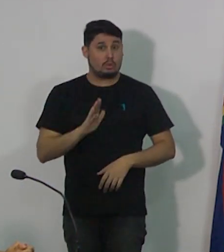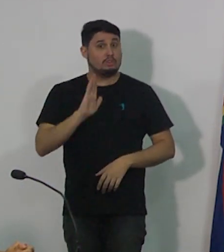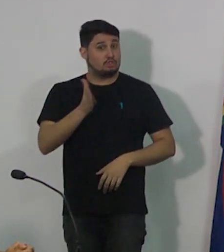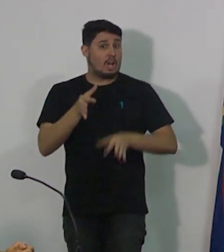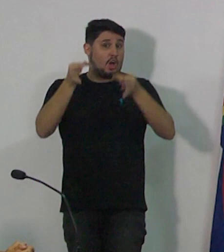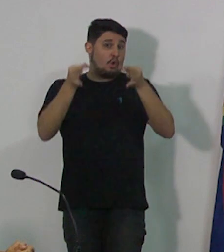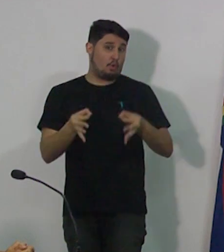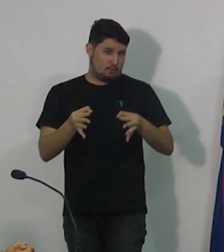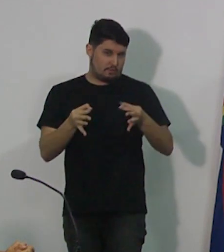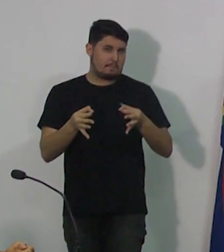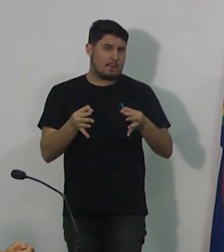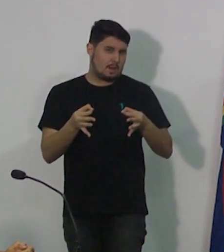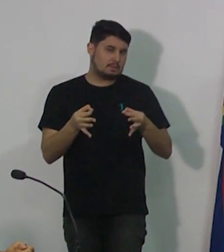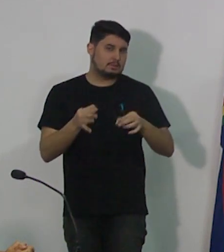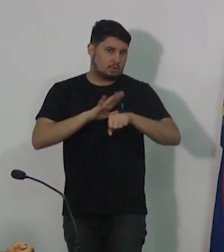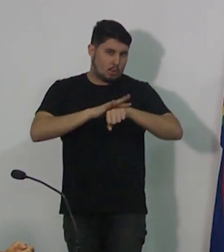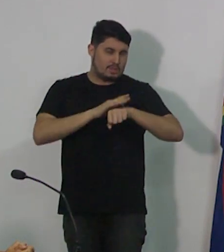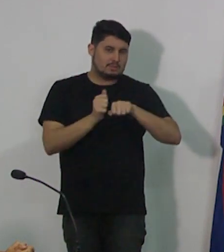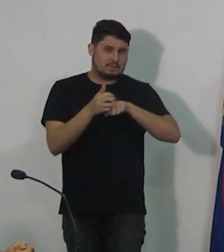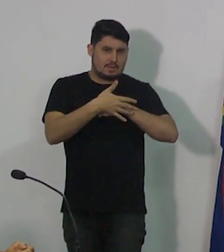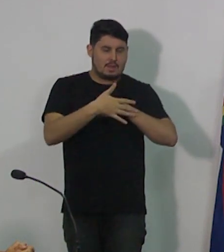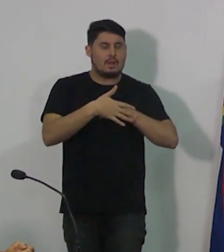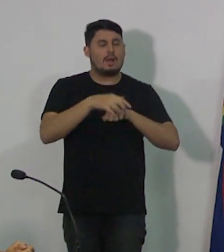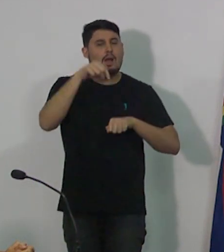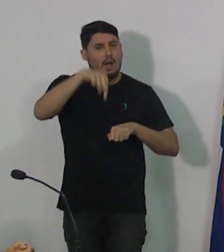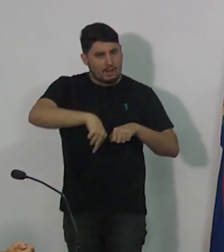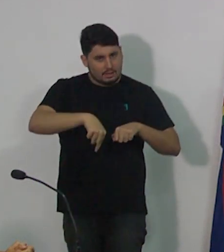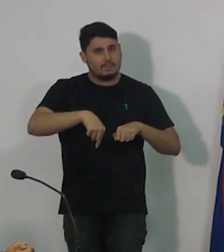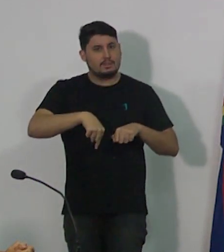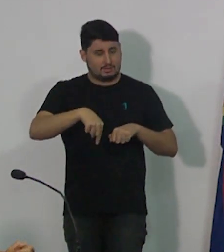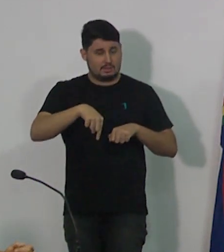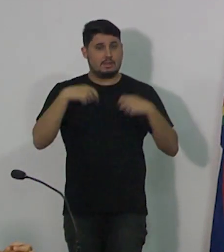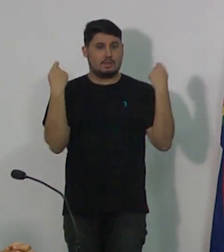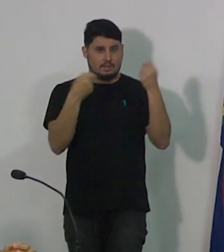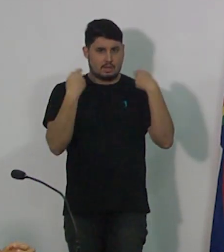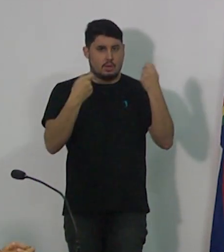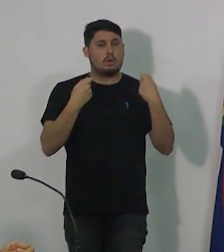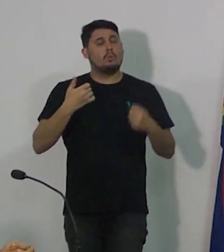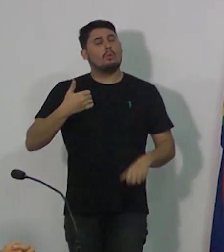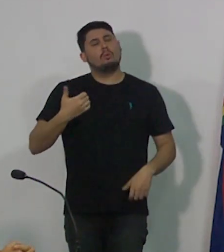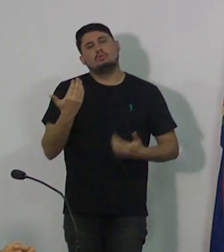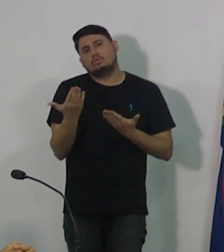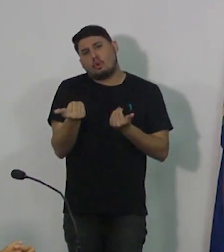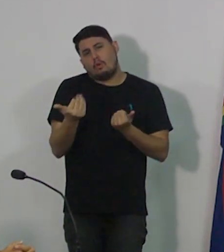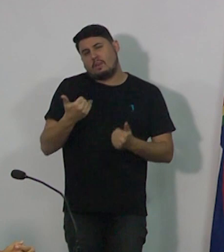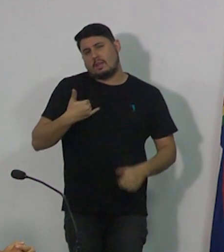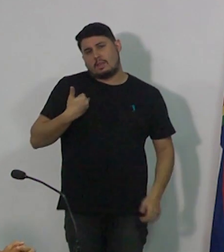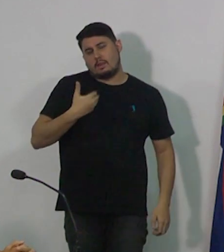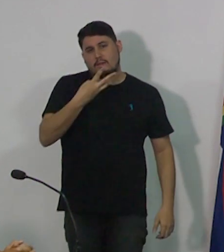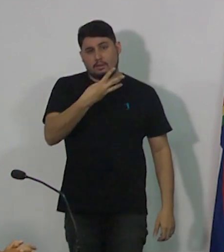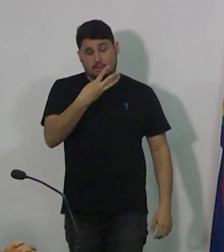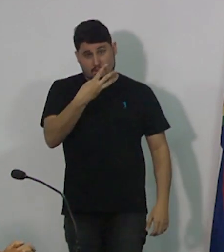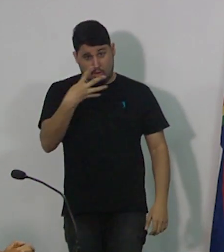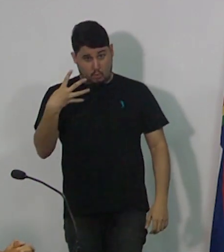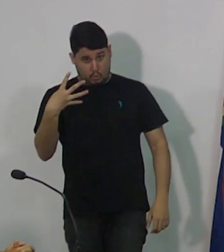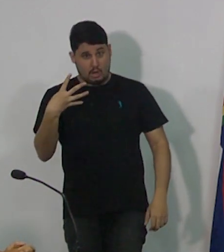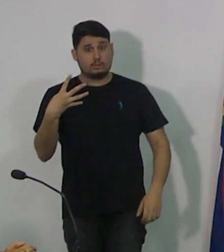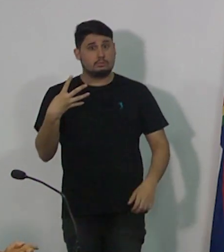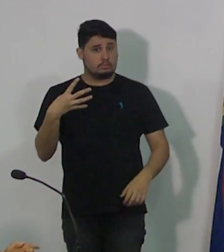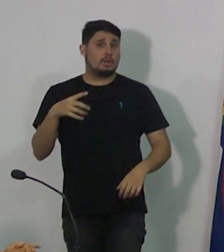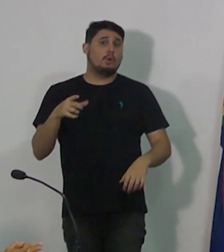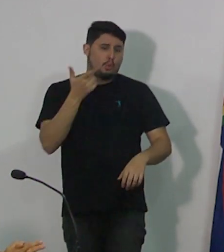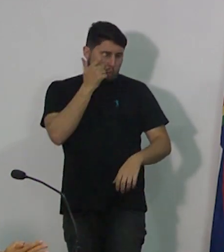uma pessoa jovem, de 34 anos, e evolução clínica muito boa. E aí a gente vai abrir também. Eu queria